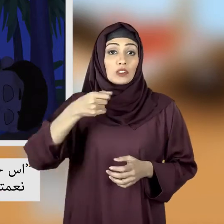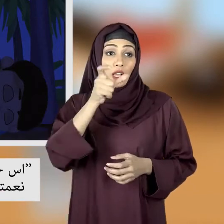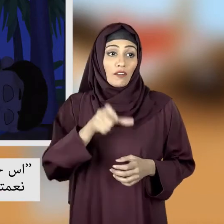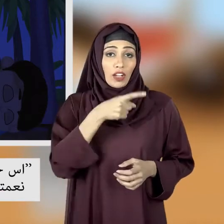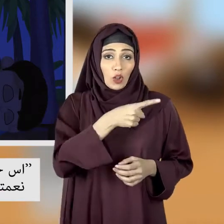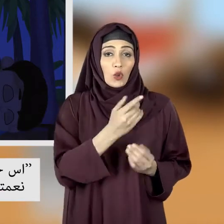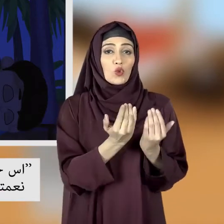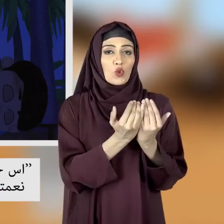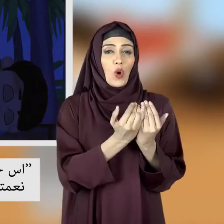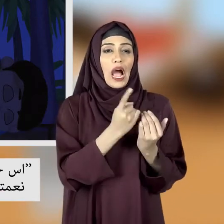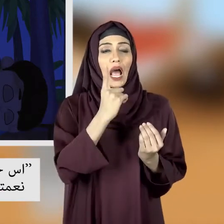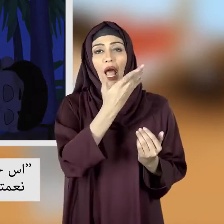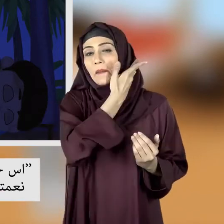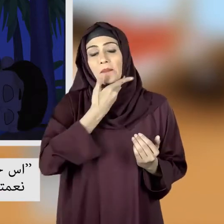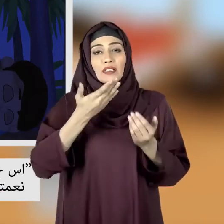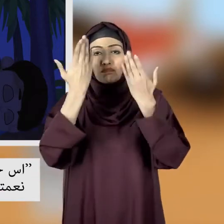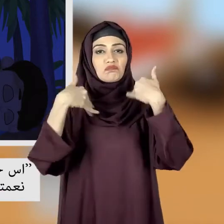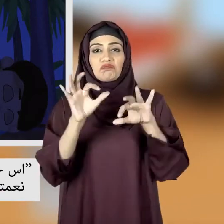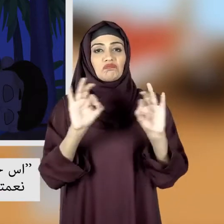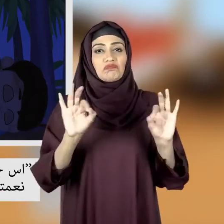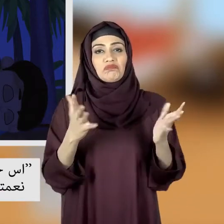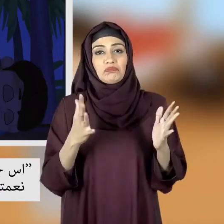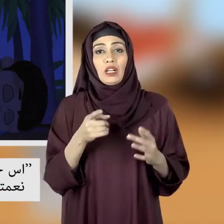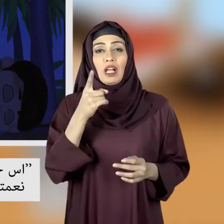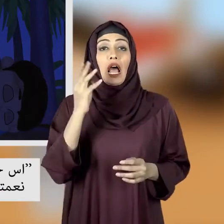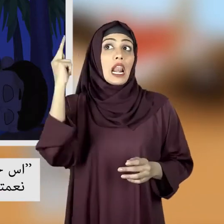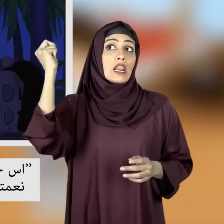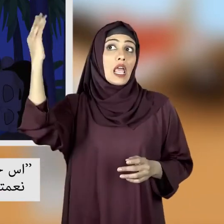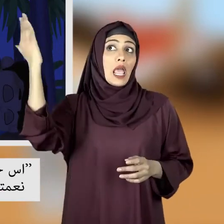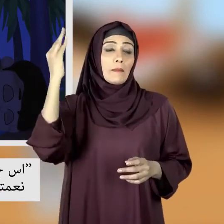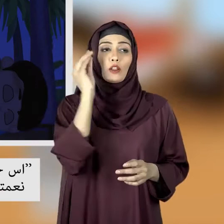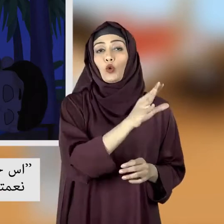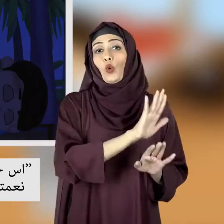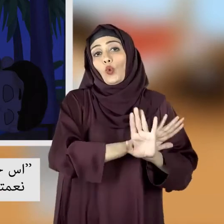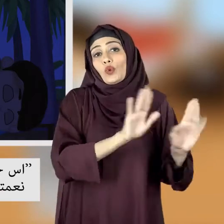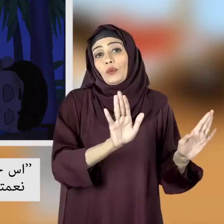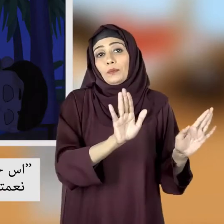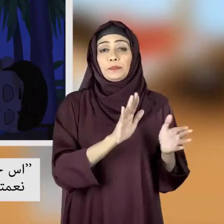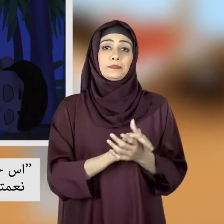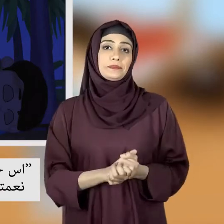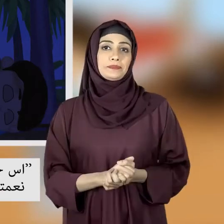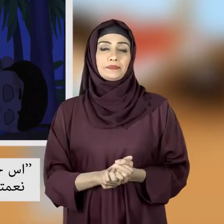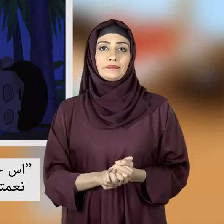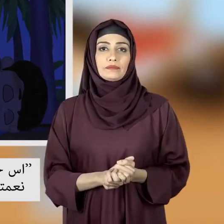اس جعفر کی دعائیں رد ہوئی ہیں، اس لیے وہ ان نعمتوں کا مستحق نہیں ہے۔